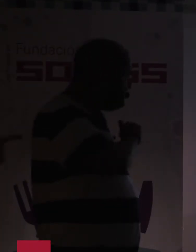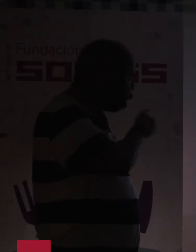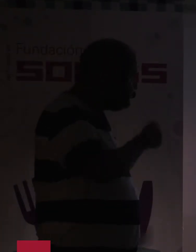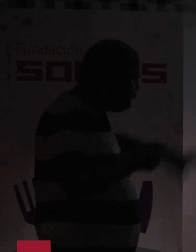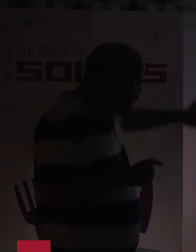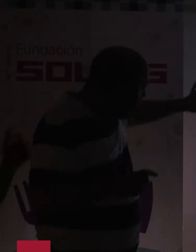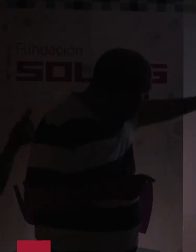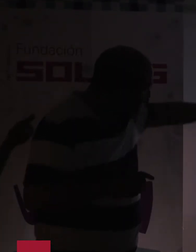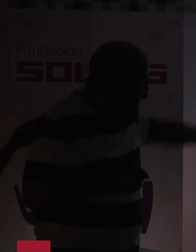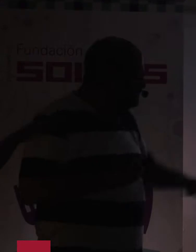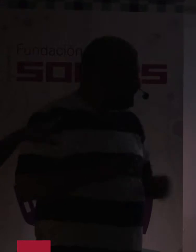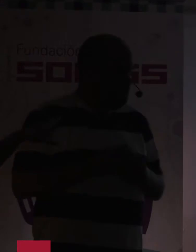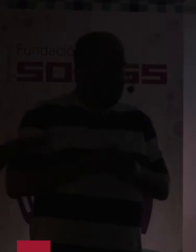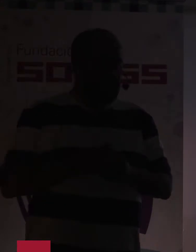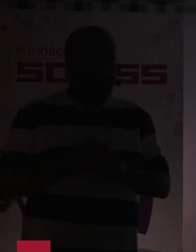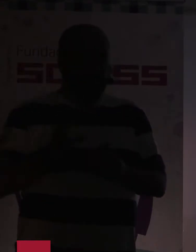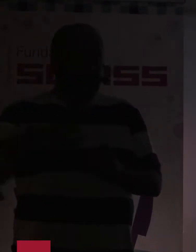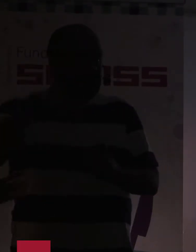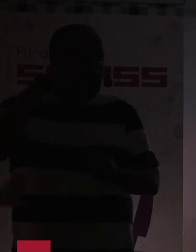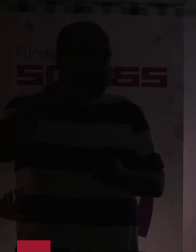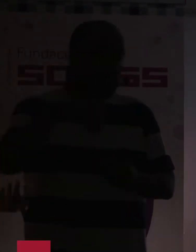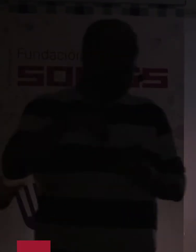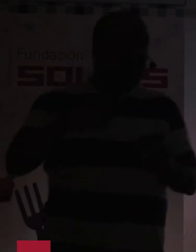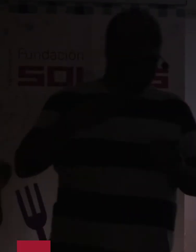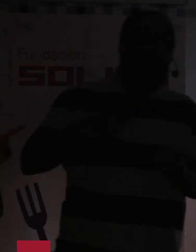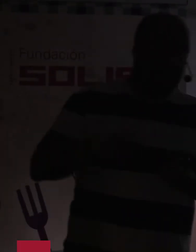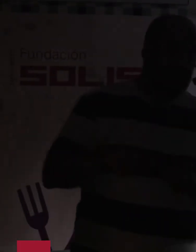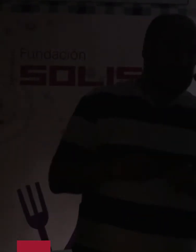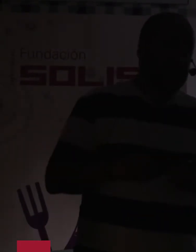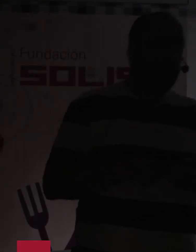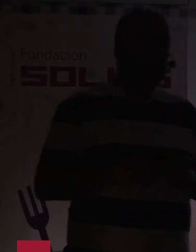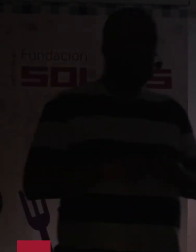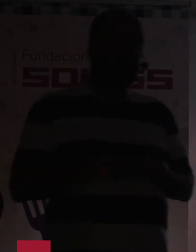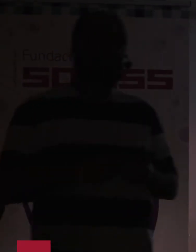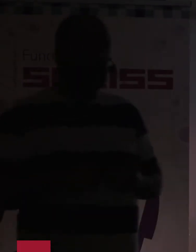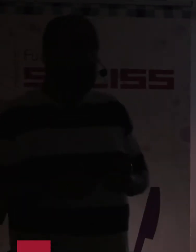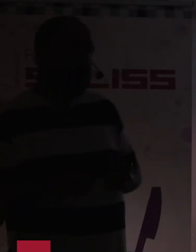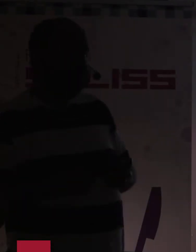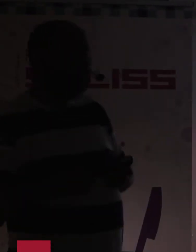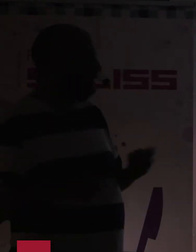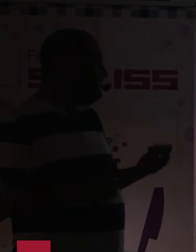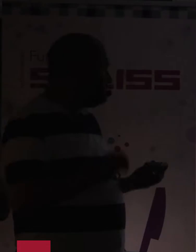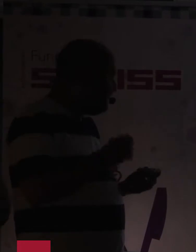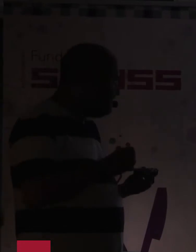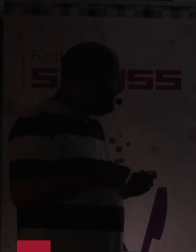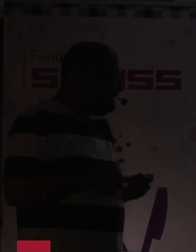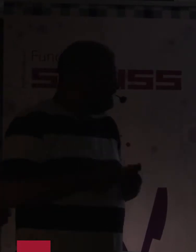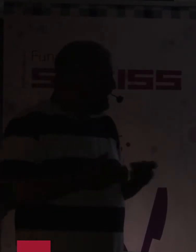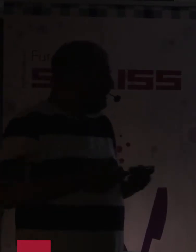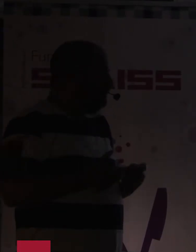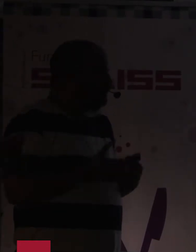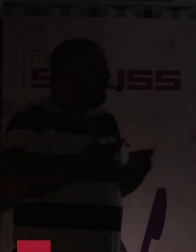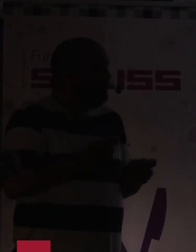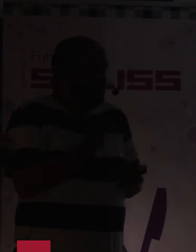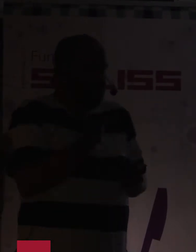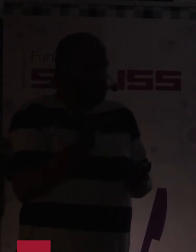¿vale? Estos, eso de ahí, son todo minicables, de hecho, nanocables de oro, ¿vale? Los cables